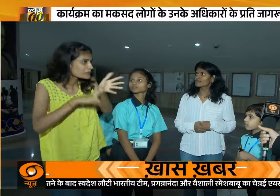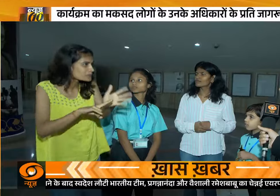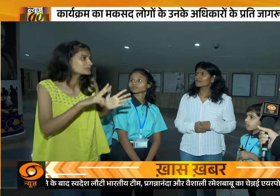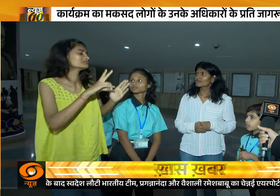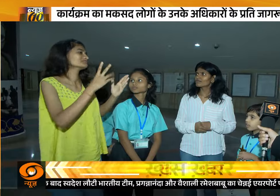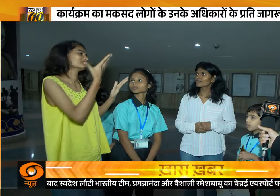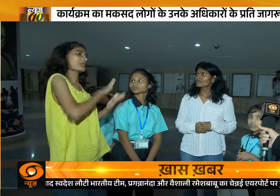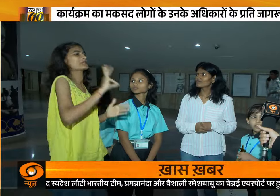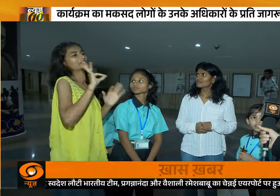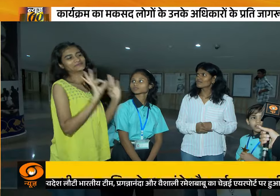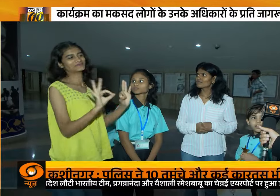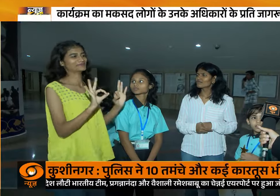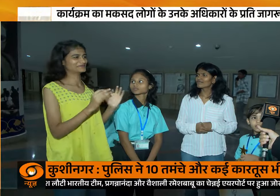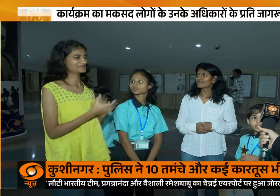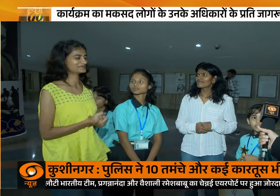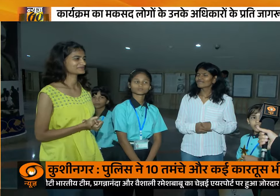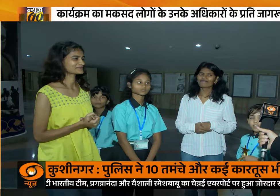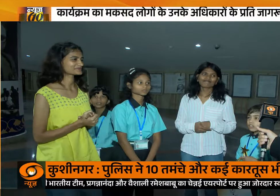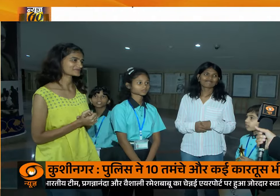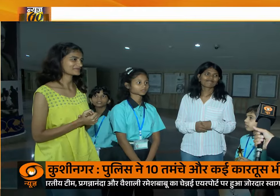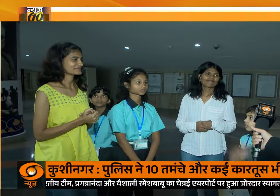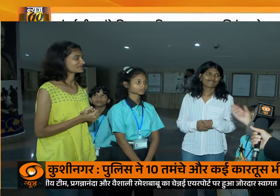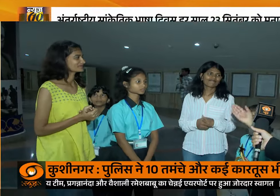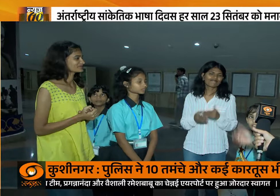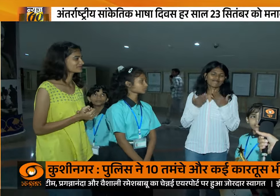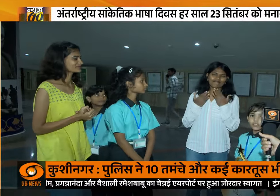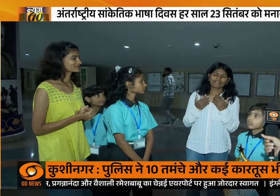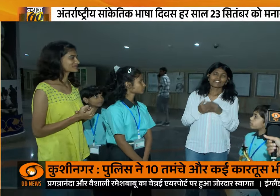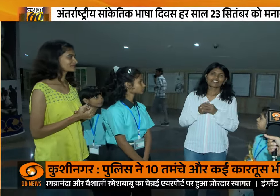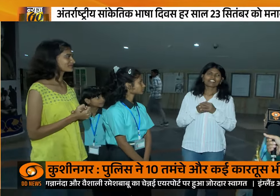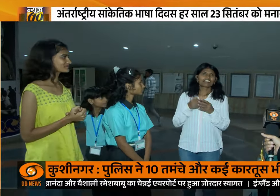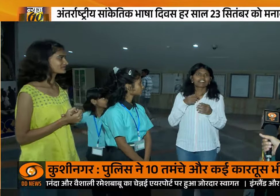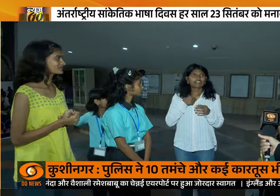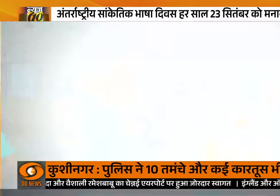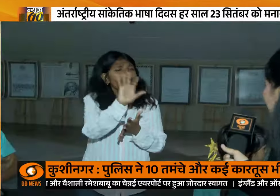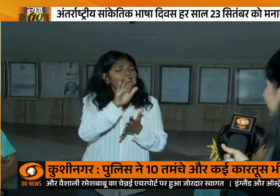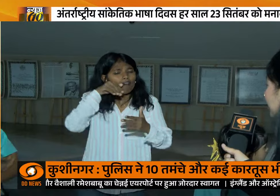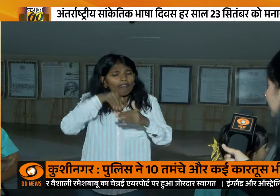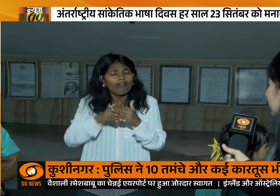अच्छा है नेश्रली हर चीज सीखते हैं बहुत ही सुन्दर है आपको क्या विचारे मैं ऐसा नहीं कि